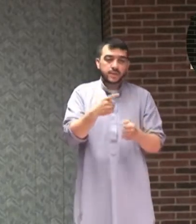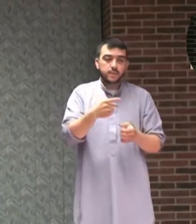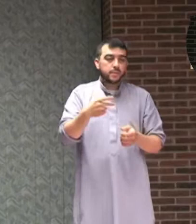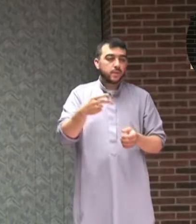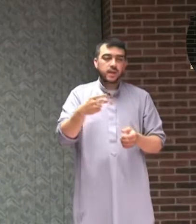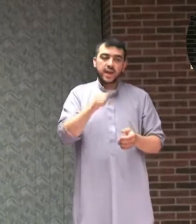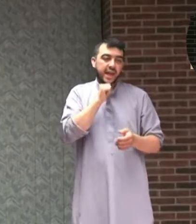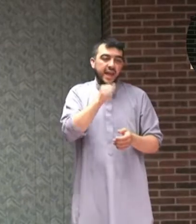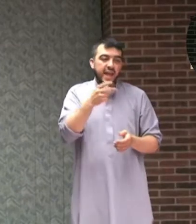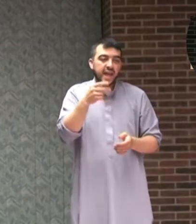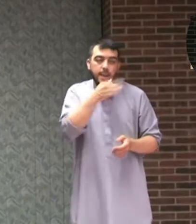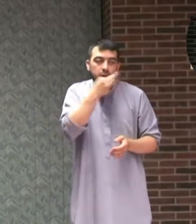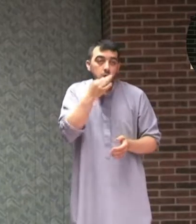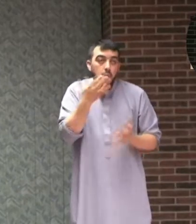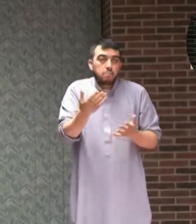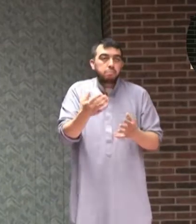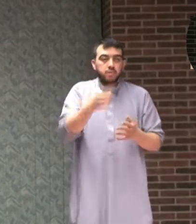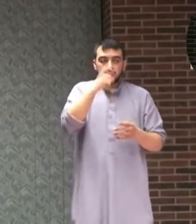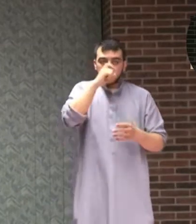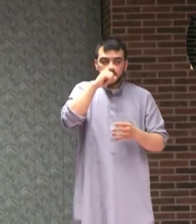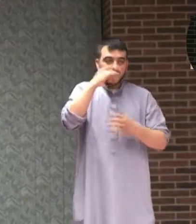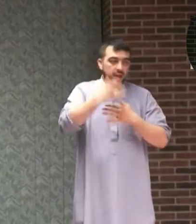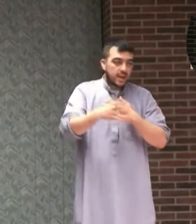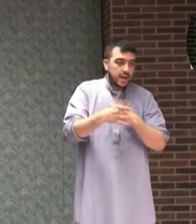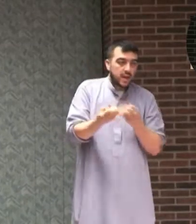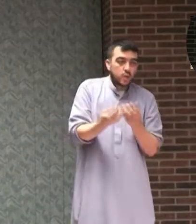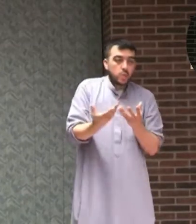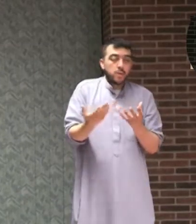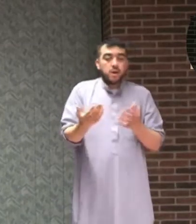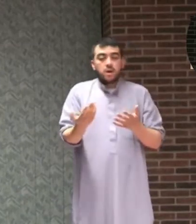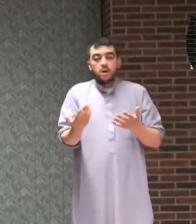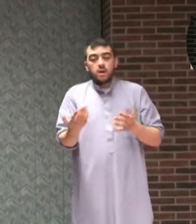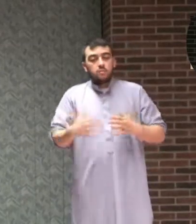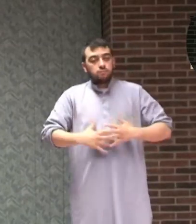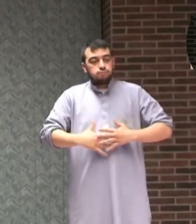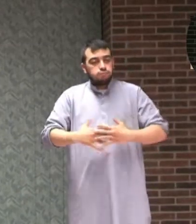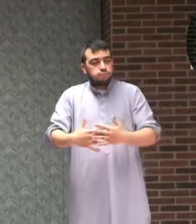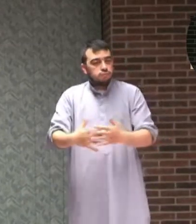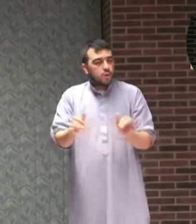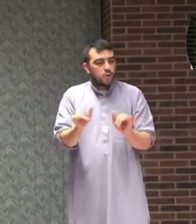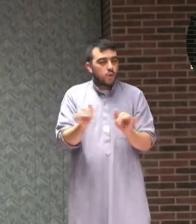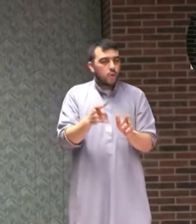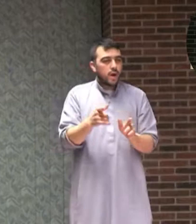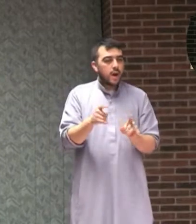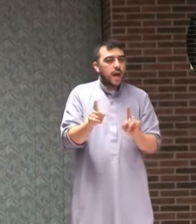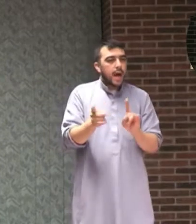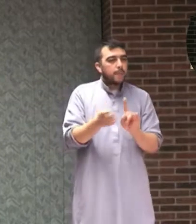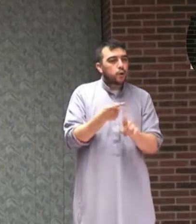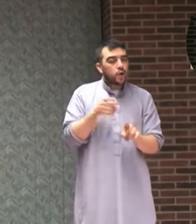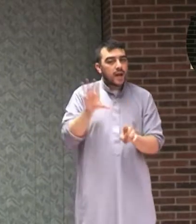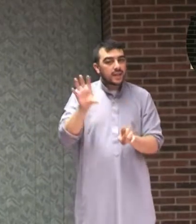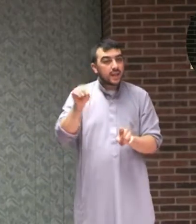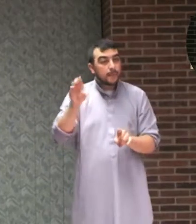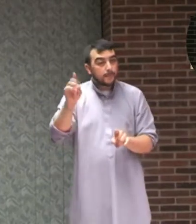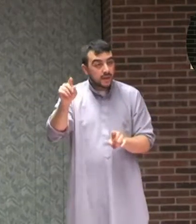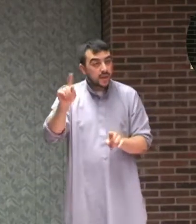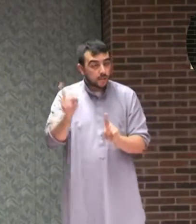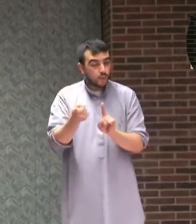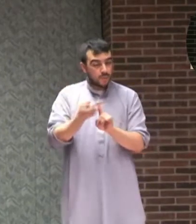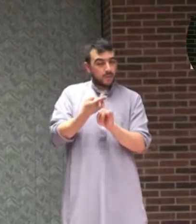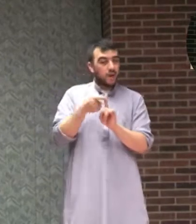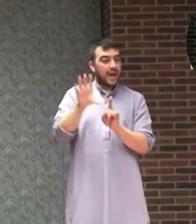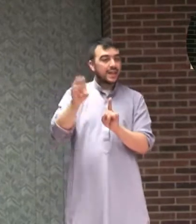jeûne pour des raisons de menstrues ou de lochies ou quoi que ce soit, donc il convient pour elles de d'abord remettre les